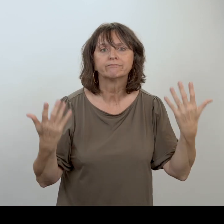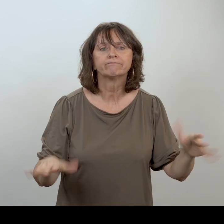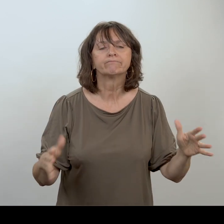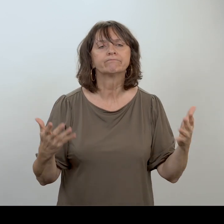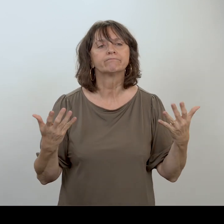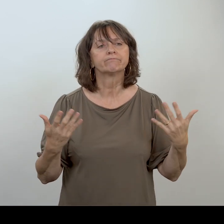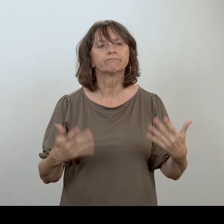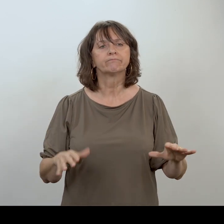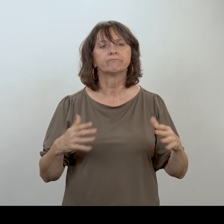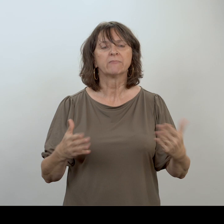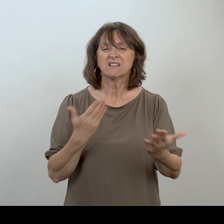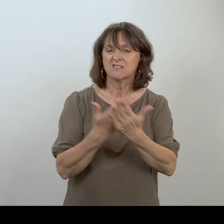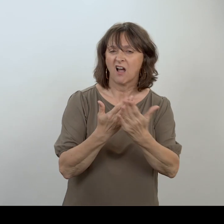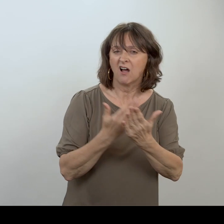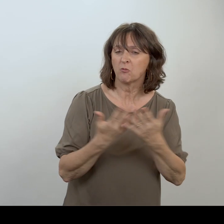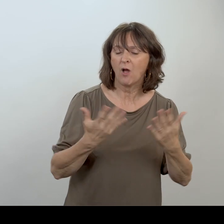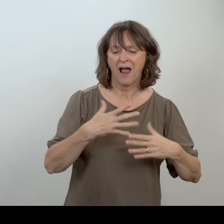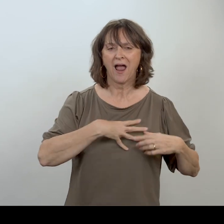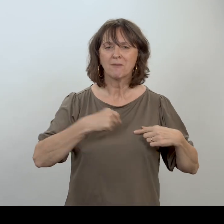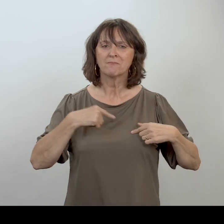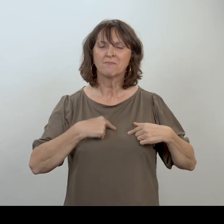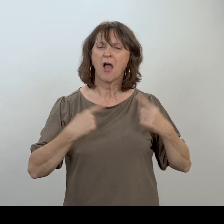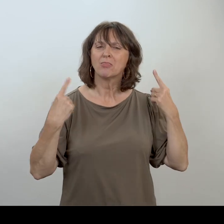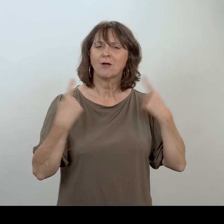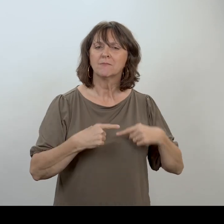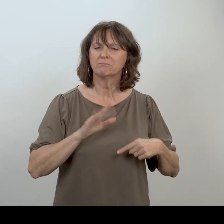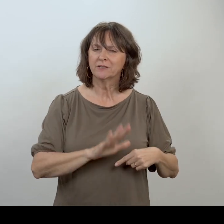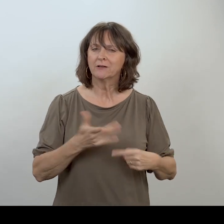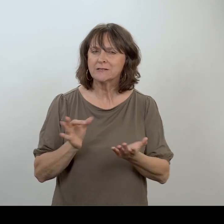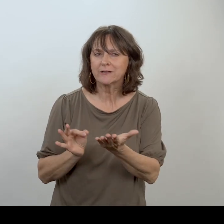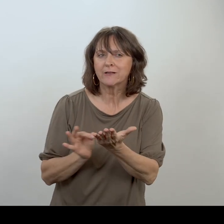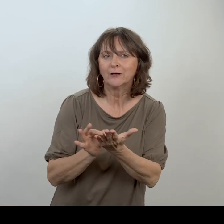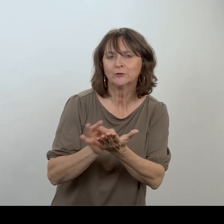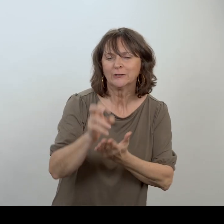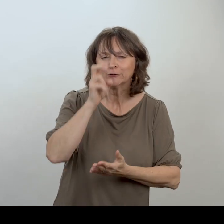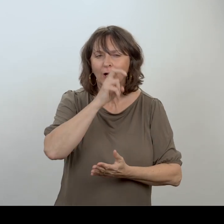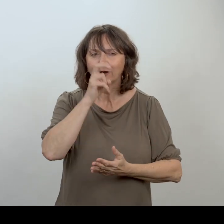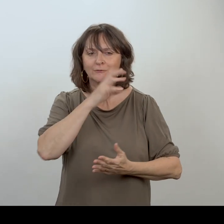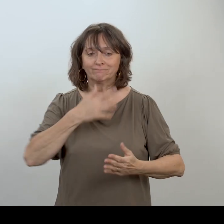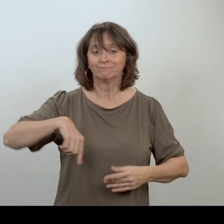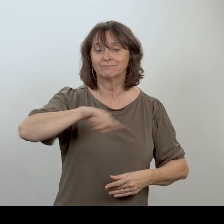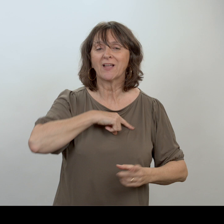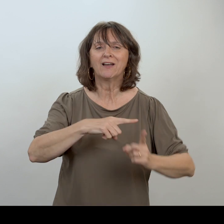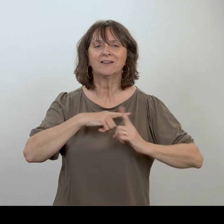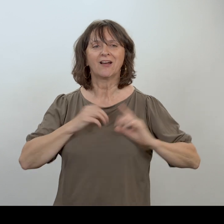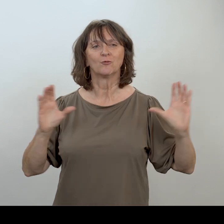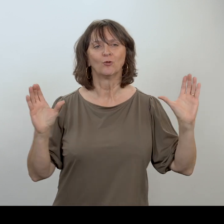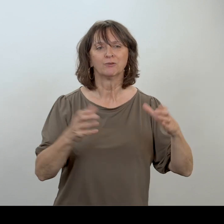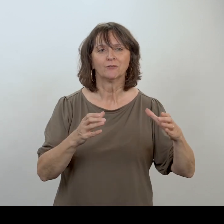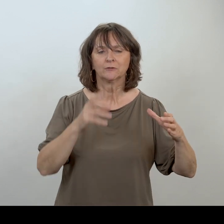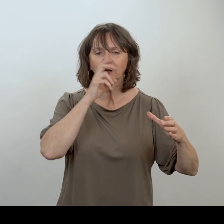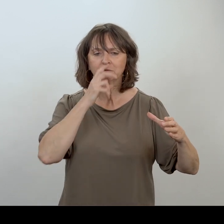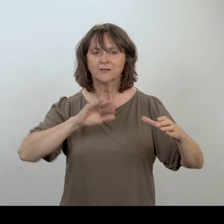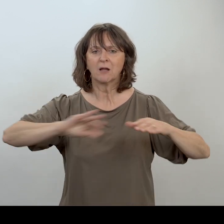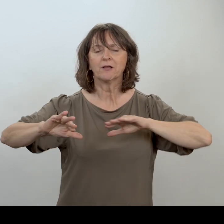le troupeau eût disparu. N'est-ce pas la stratégie de l'ennemi de nos âmes qui veut nous séparer